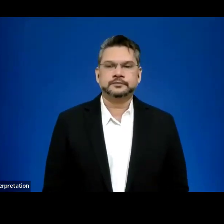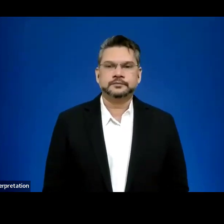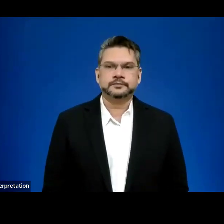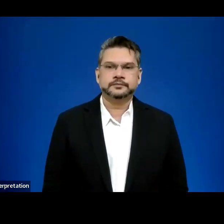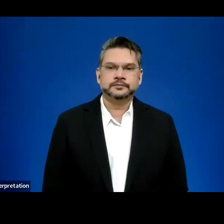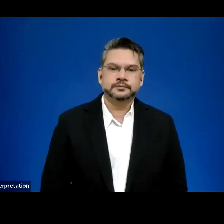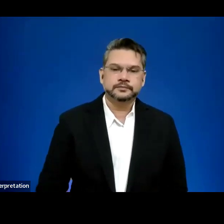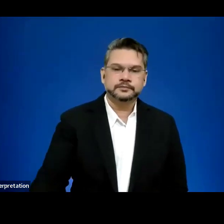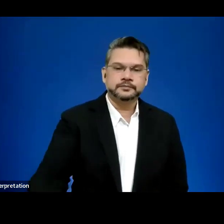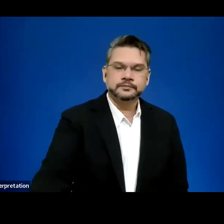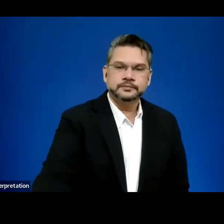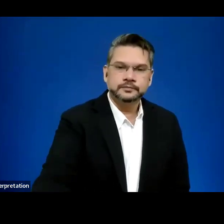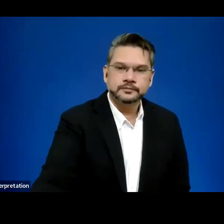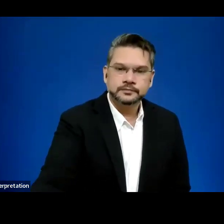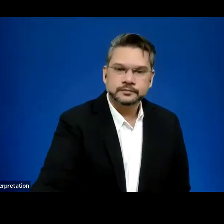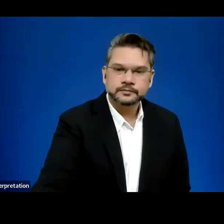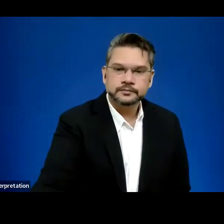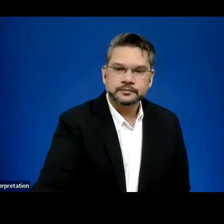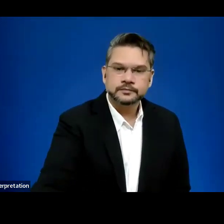所以